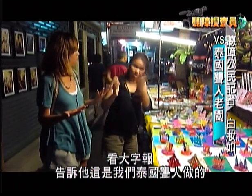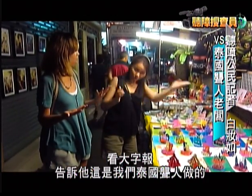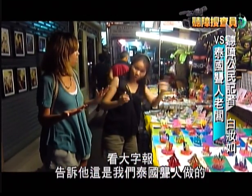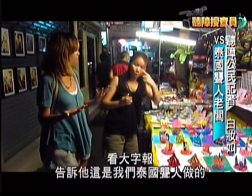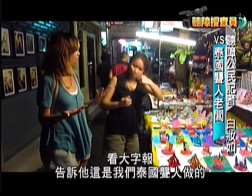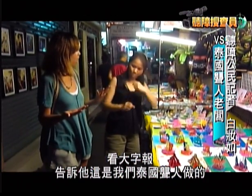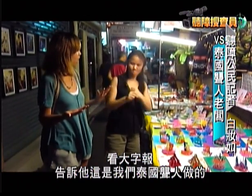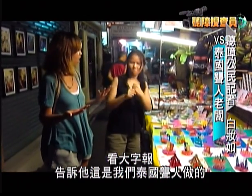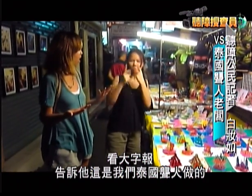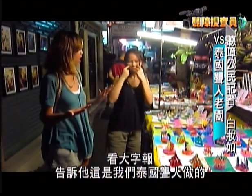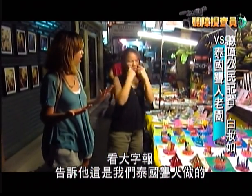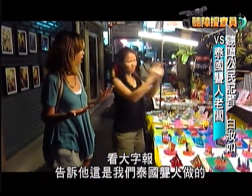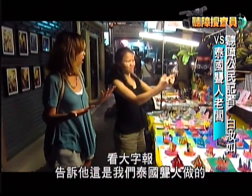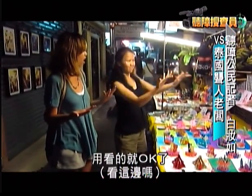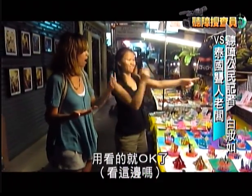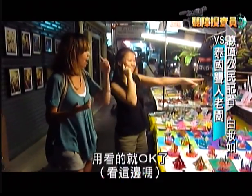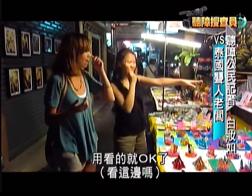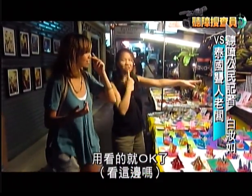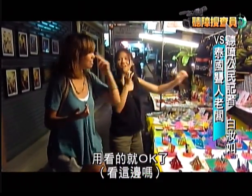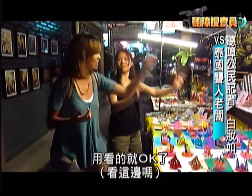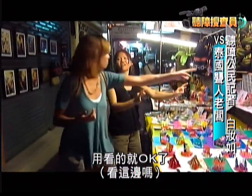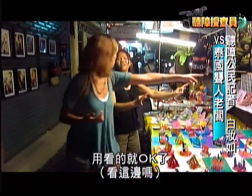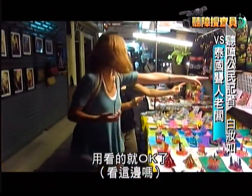聋人做的，用看的就 OK 了。 看这边吗？